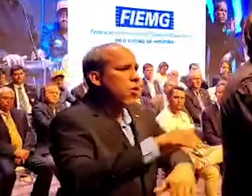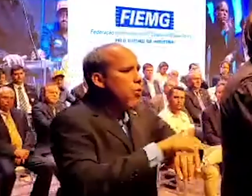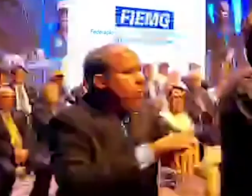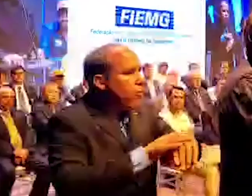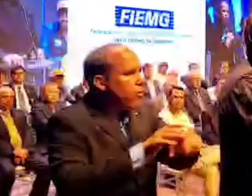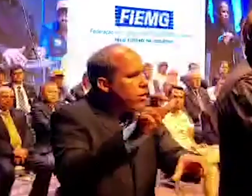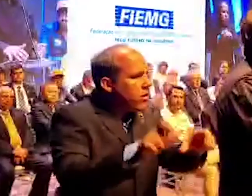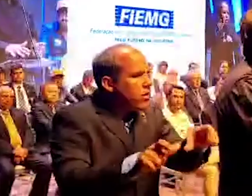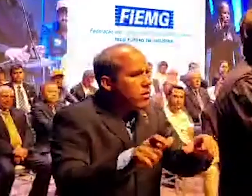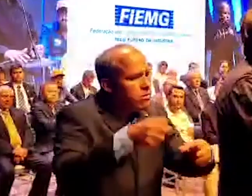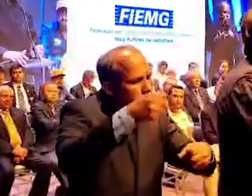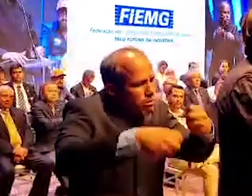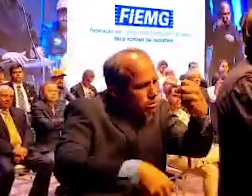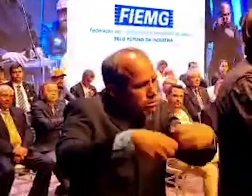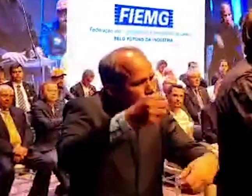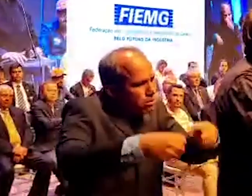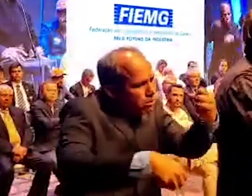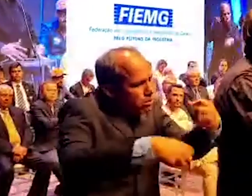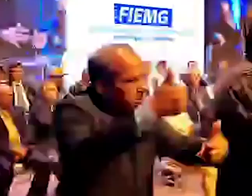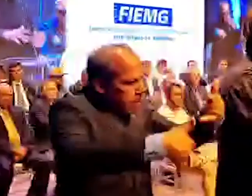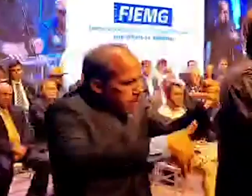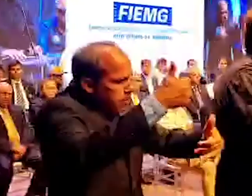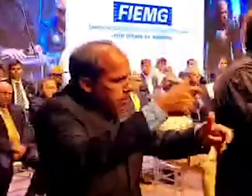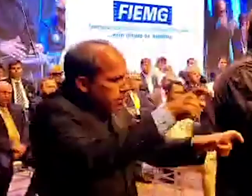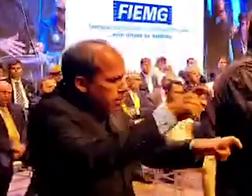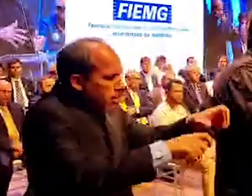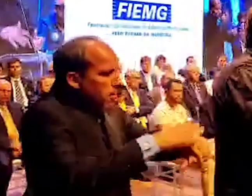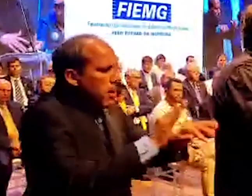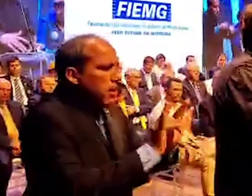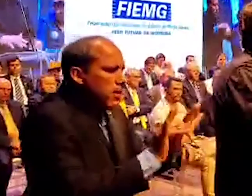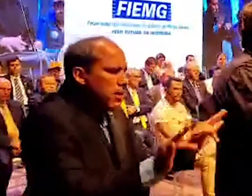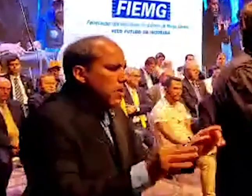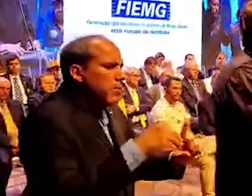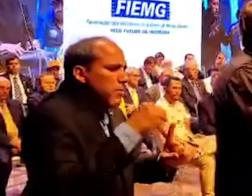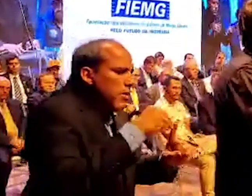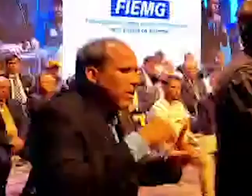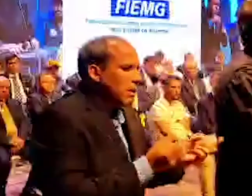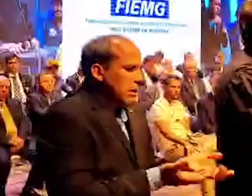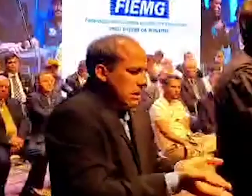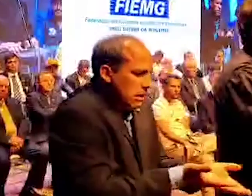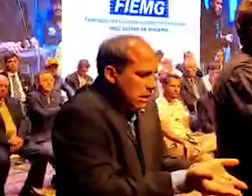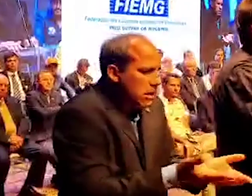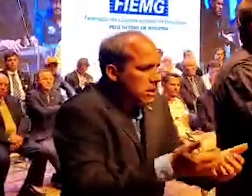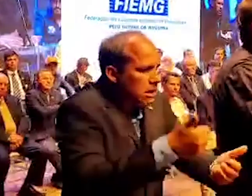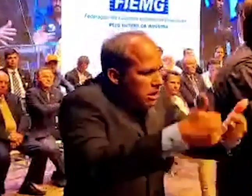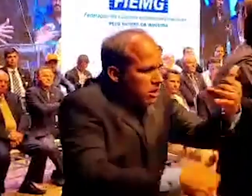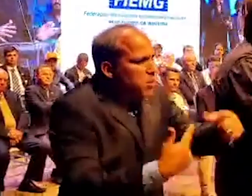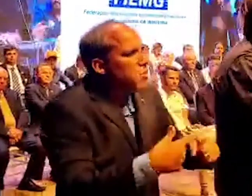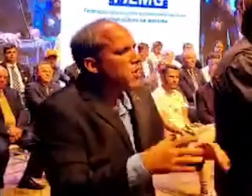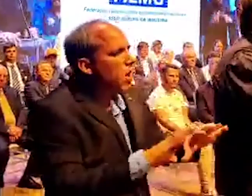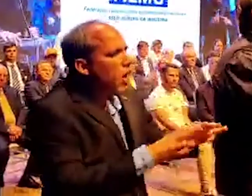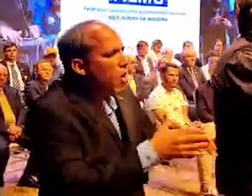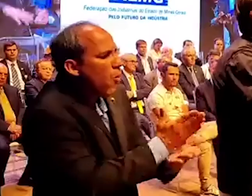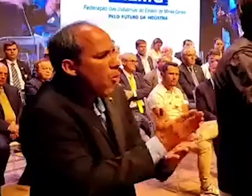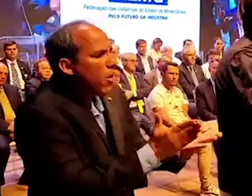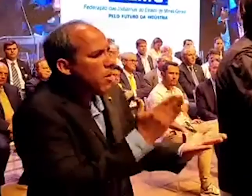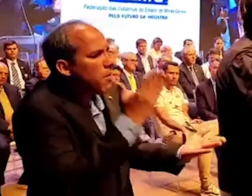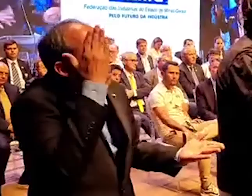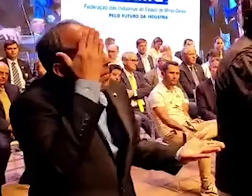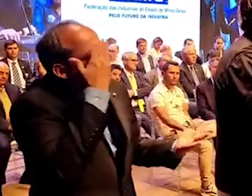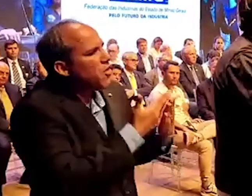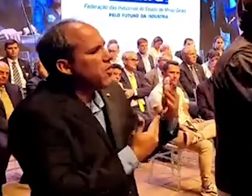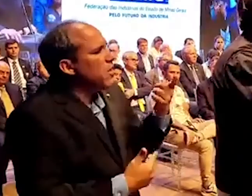Converse com os mais humildes, com os mais necessitados, porque eles, uma parte, continua acreditando nas